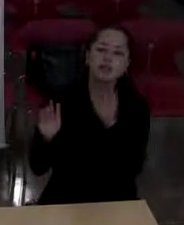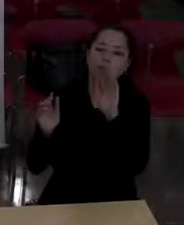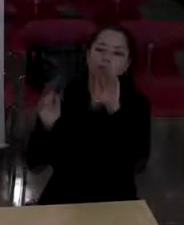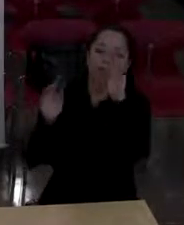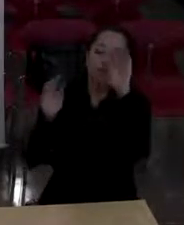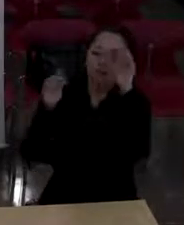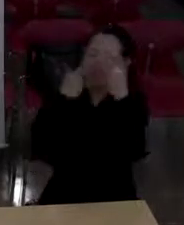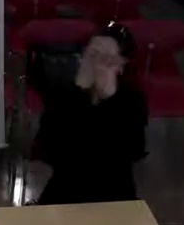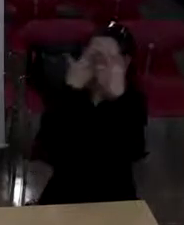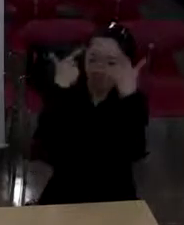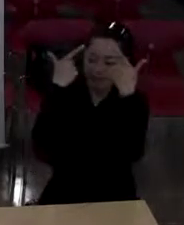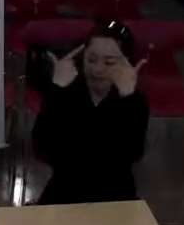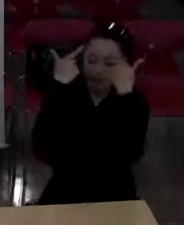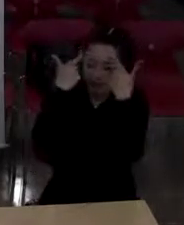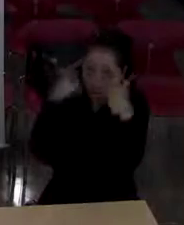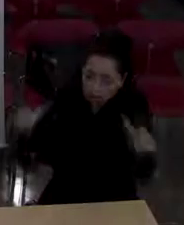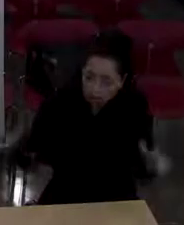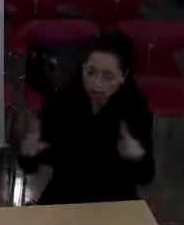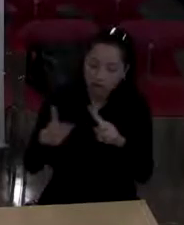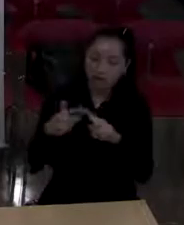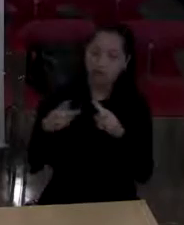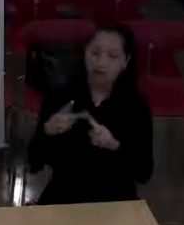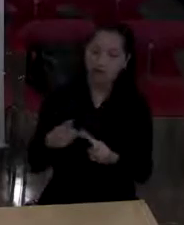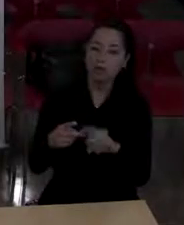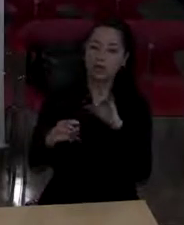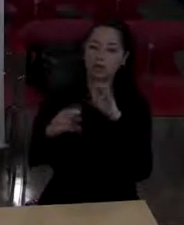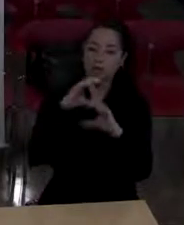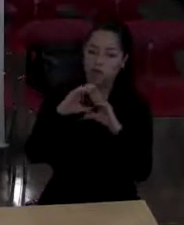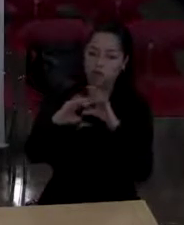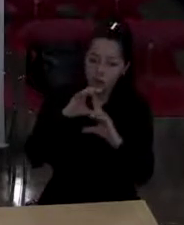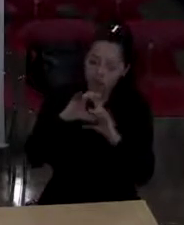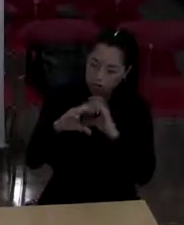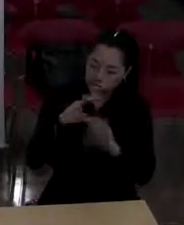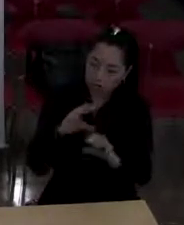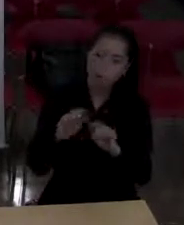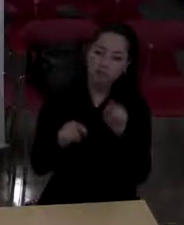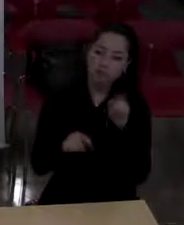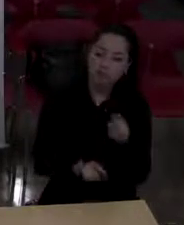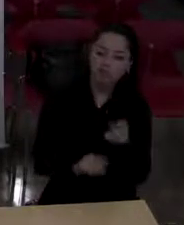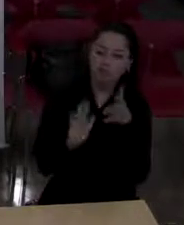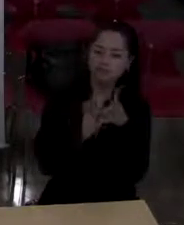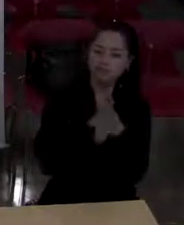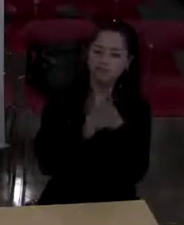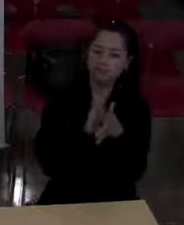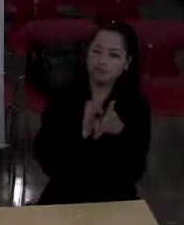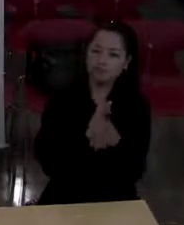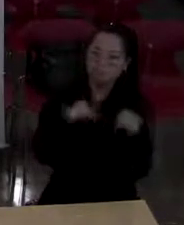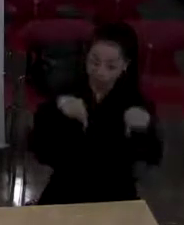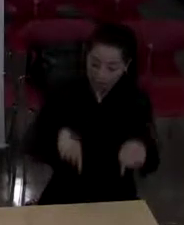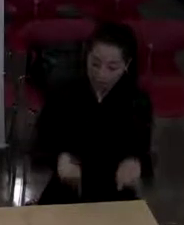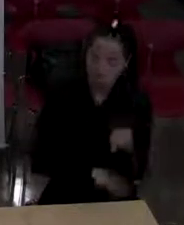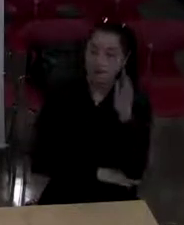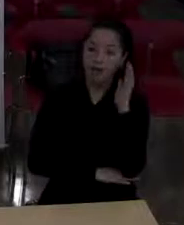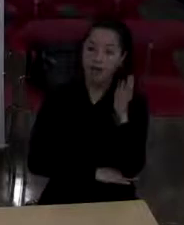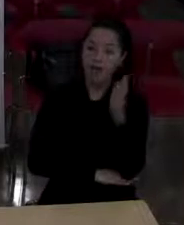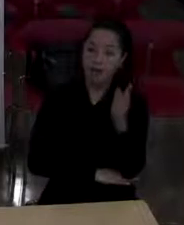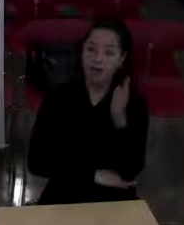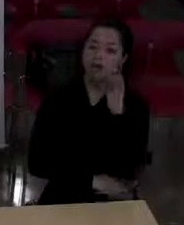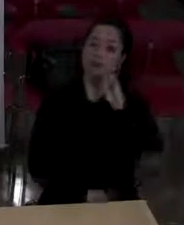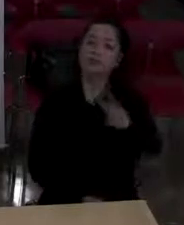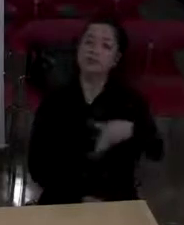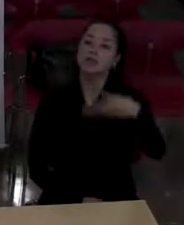se han programado 5 videoconferencias y esta es la tercera. Esta videoconferencia se basa en el marco